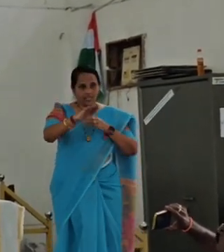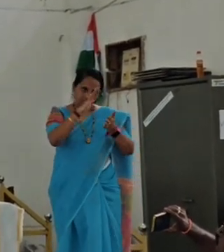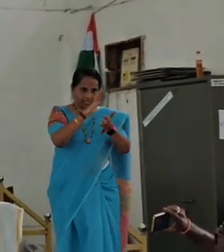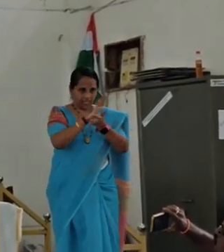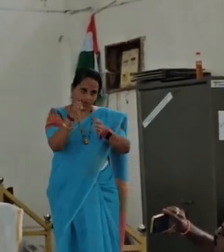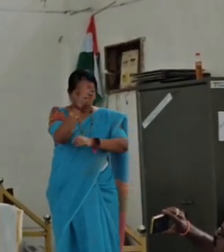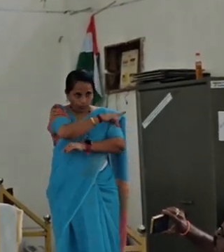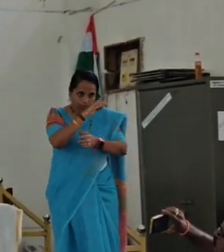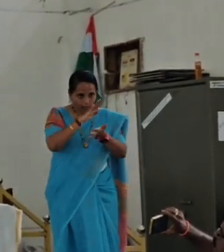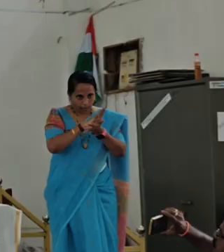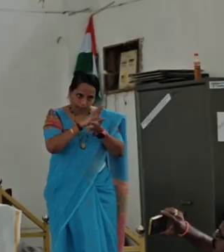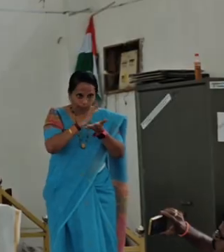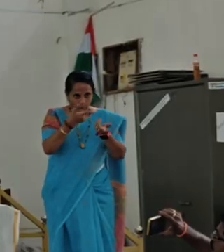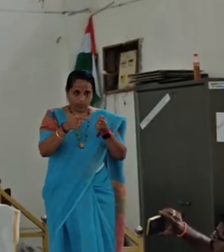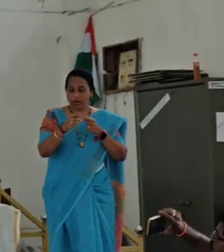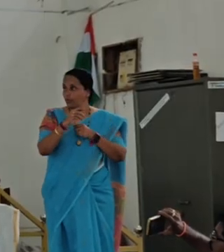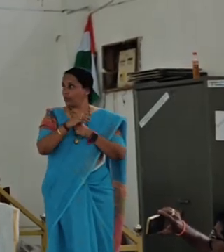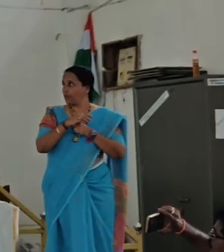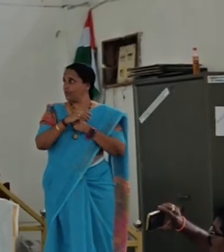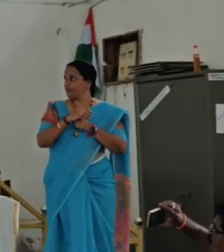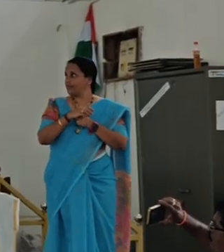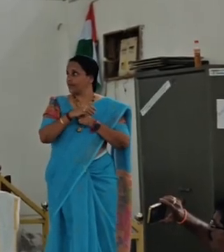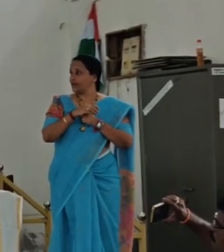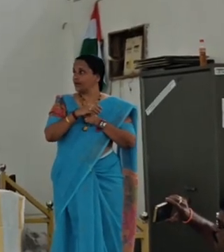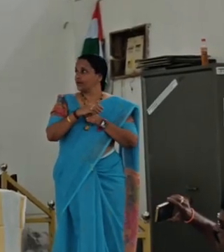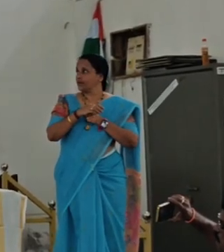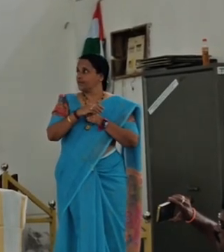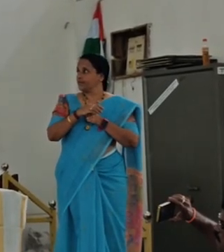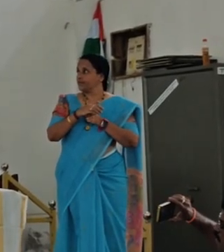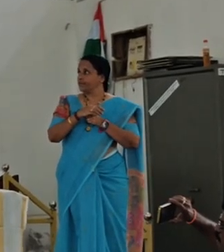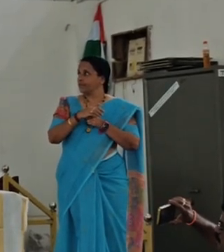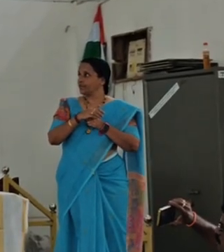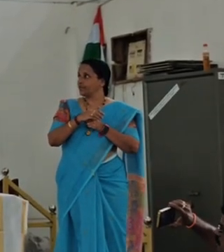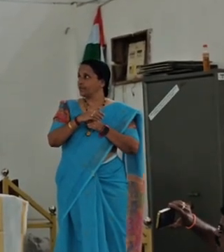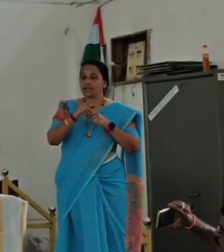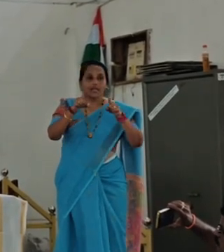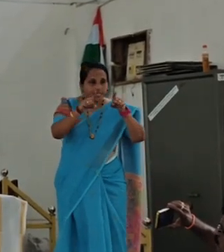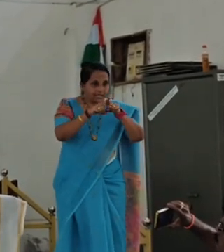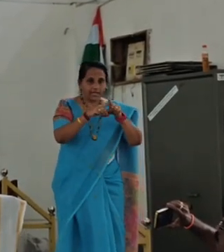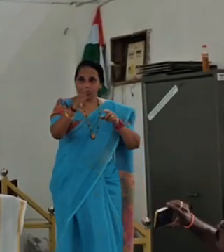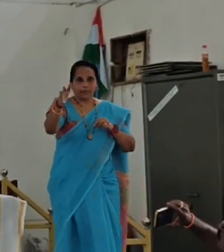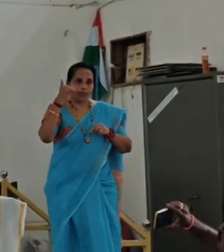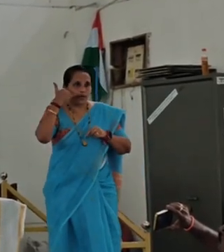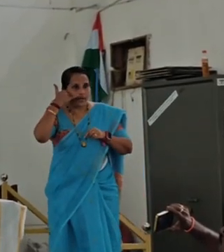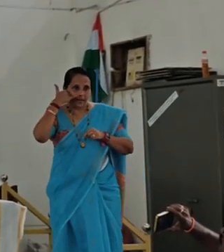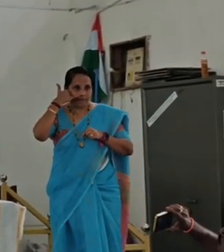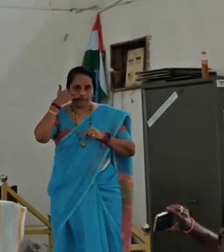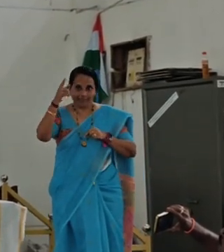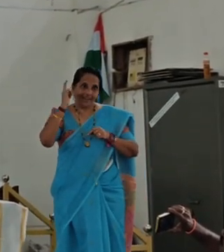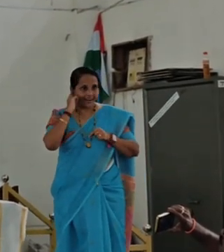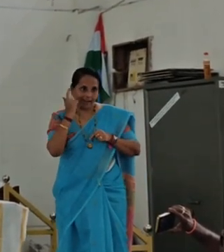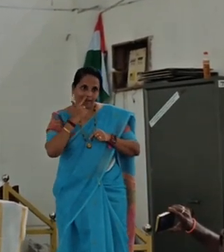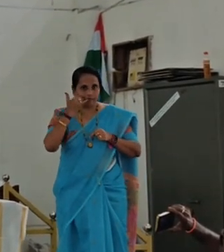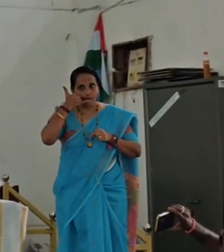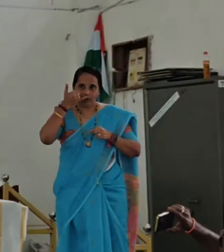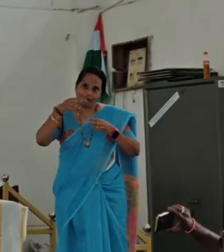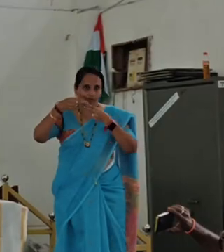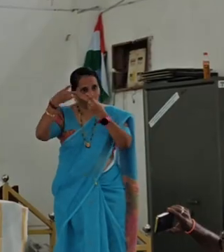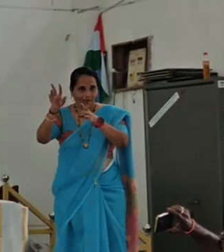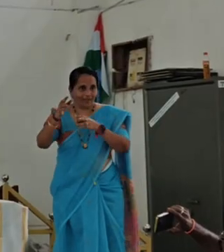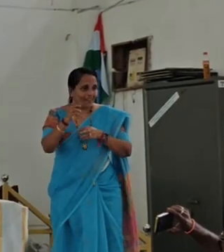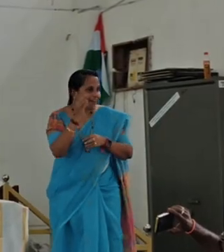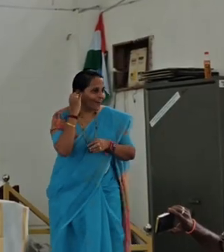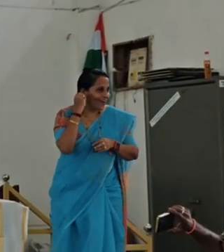కార్యక్రమాల్లో ఏదైతే మనం చేసుకుంటున్నామో వీటిల్లో అదే ఉద్దేశం ఉంది. ఆ సందేశం